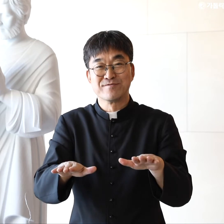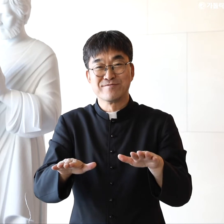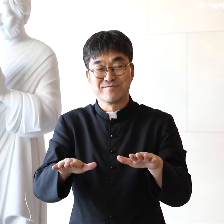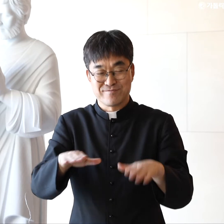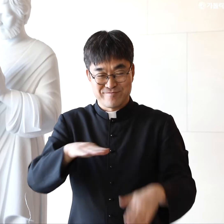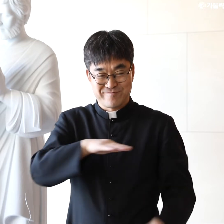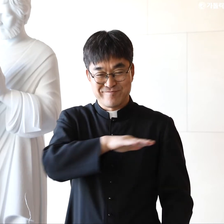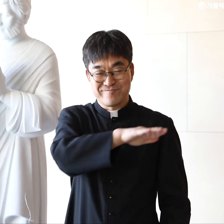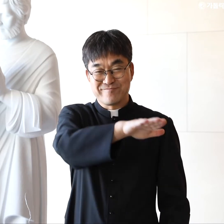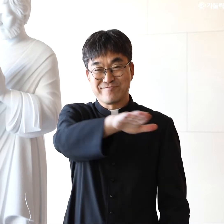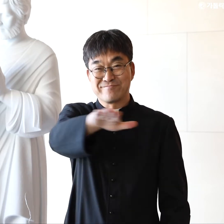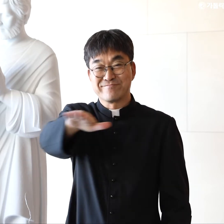오늘 저희에게